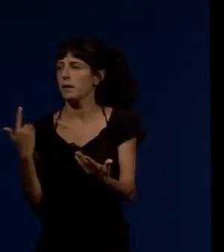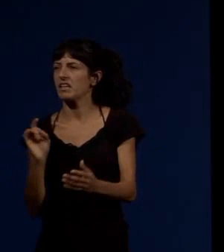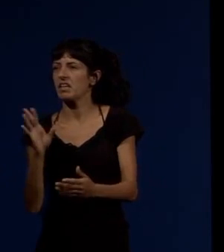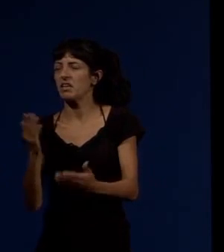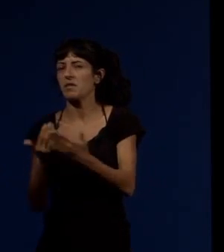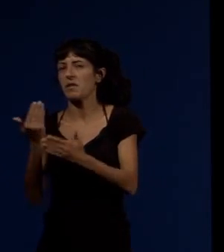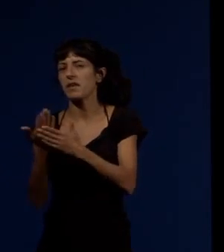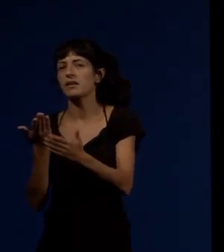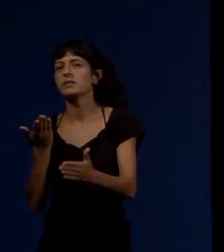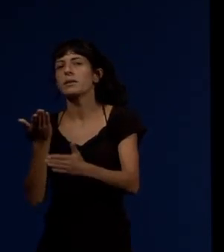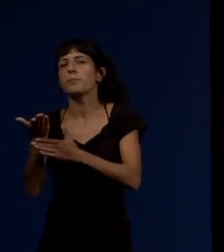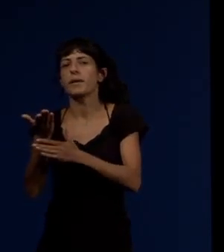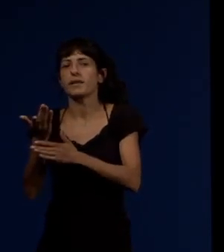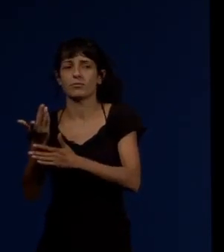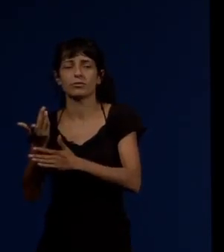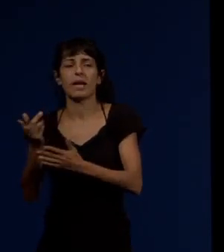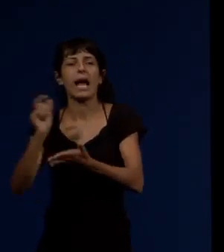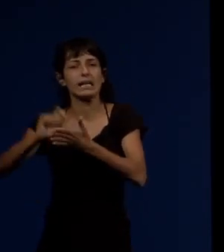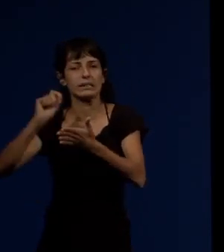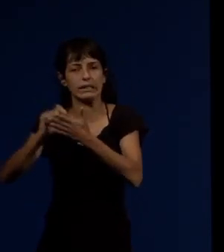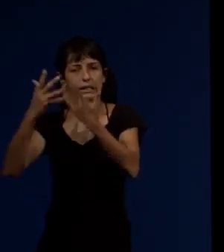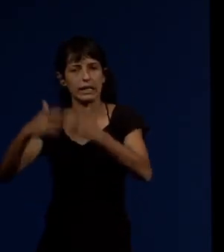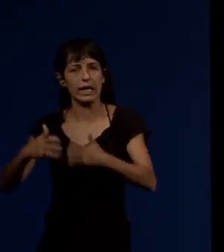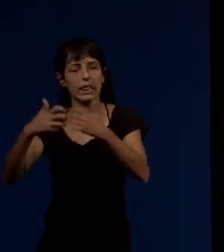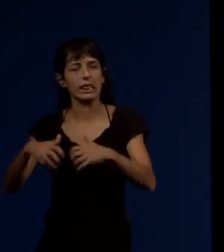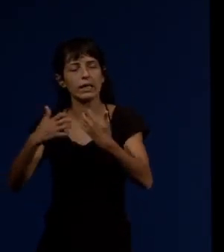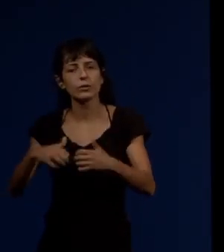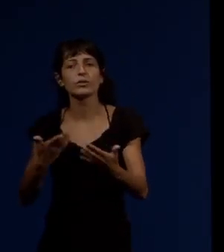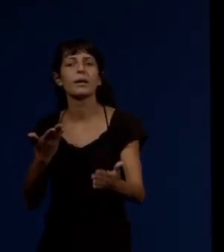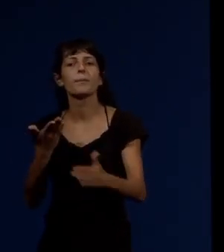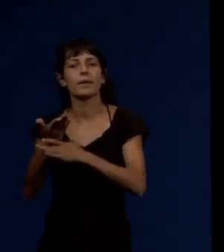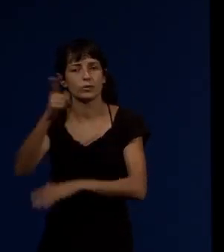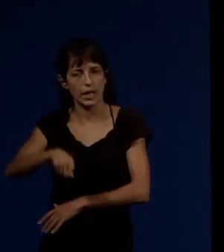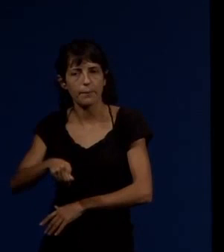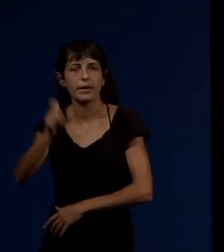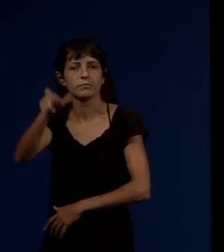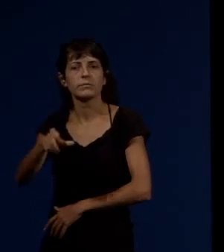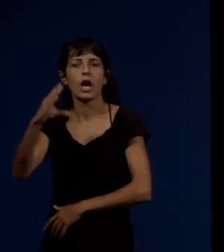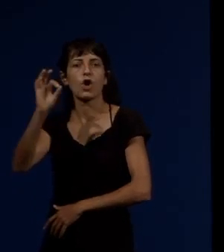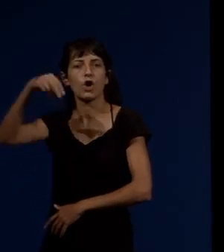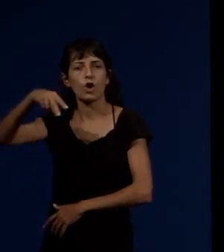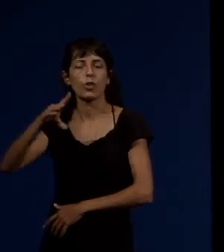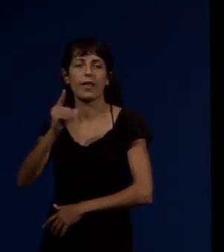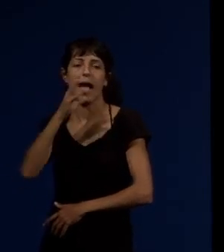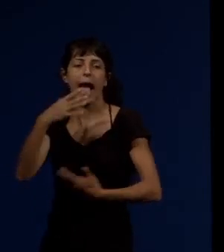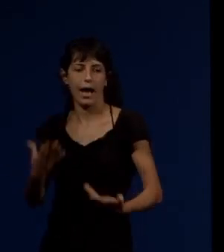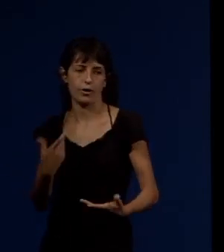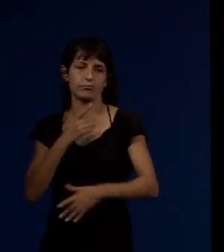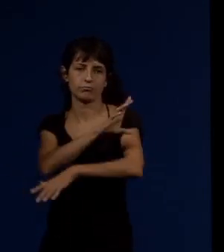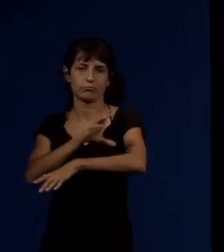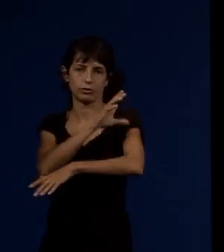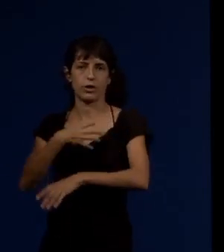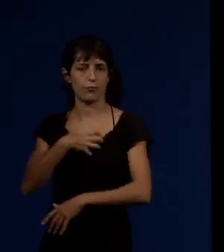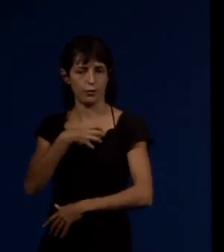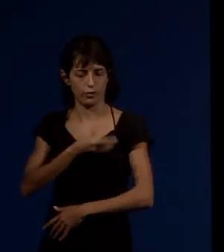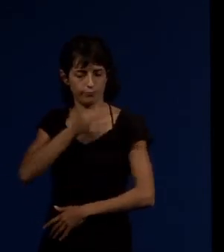unha xuntanza coa Secretaría de Estado de Industria e pedímola tamén ao señor Conde, aínda conselleiro en funcións.